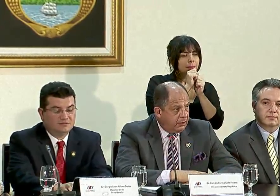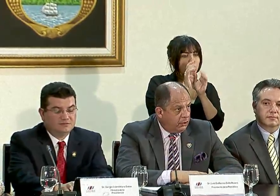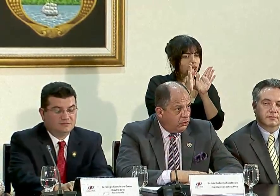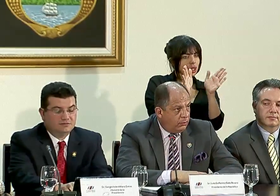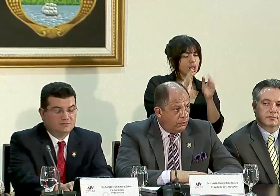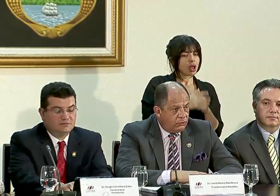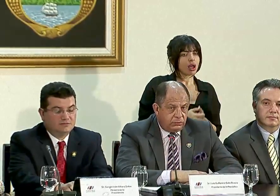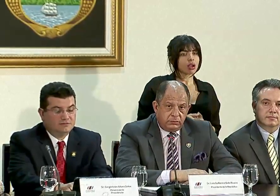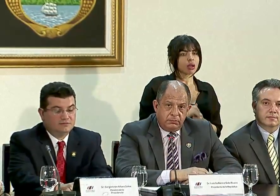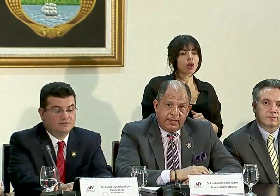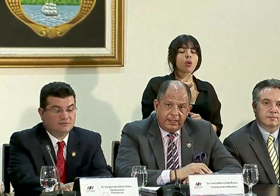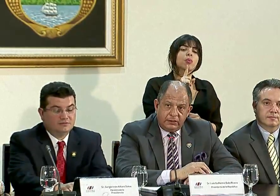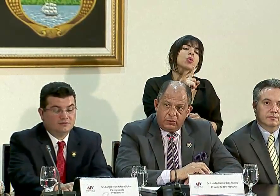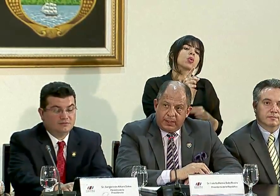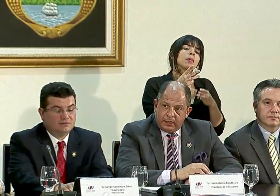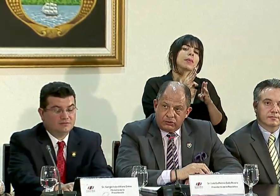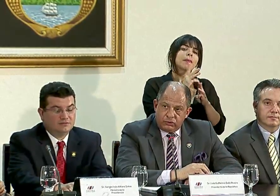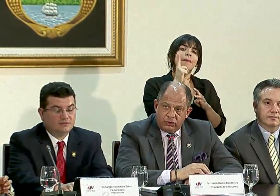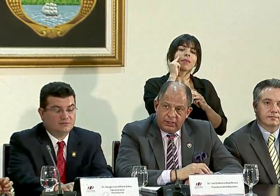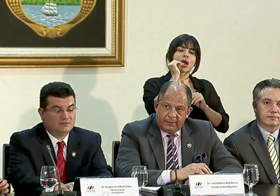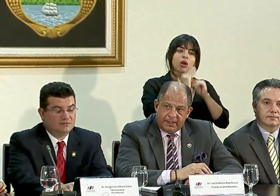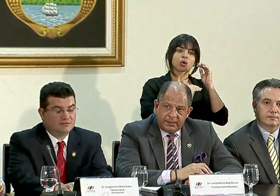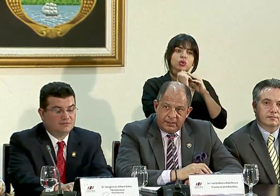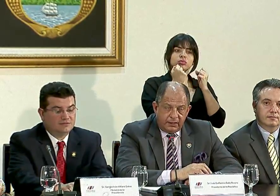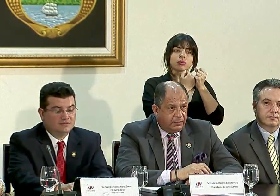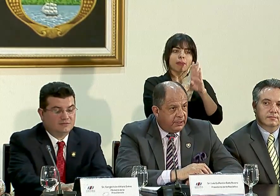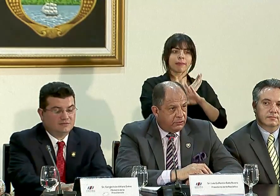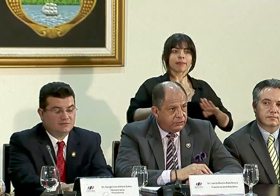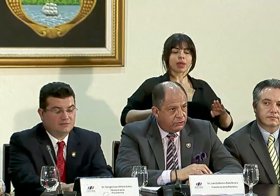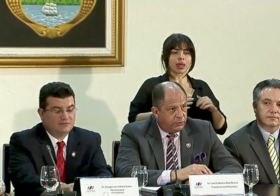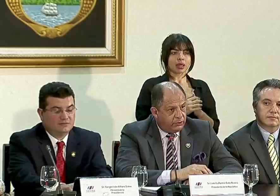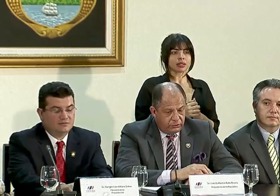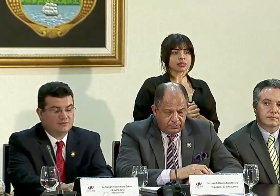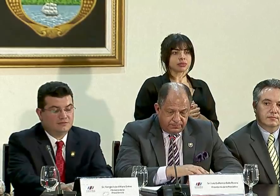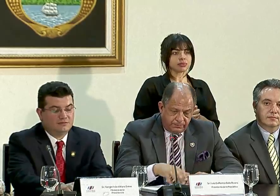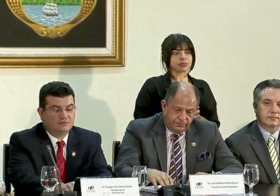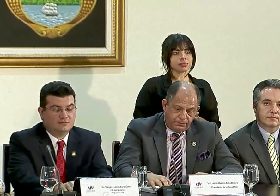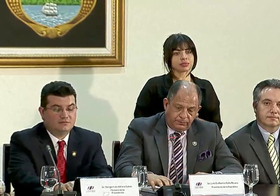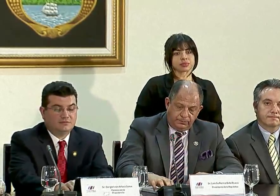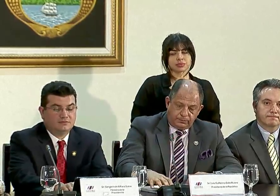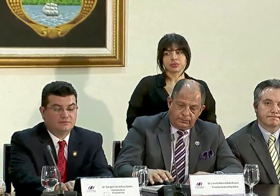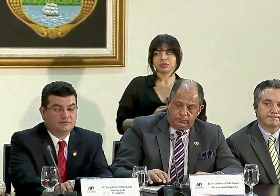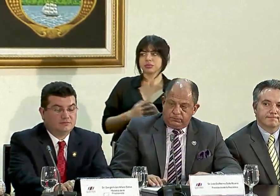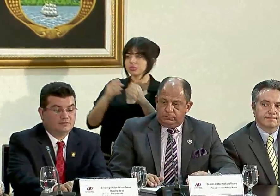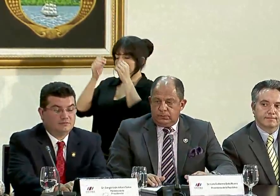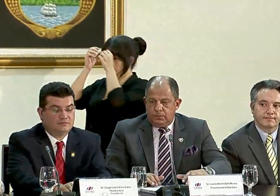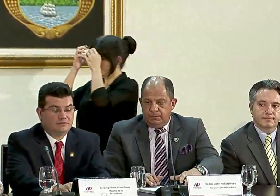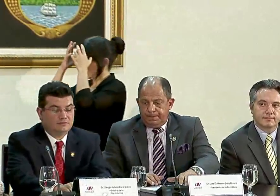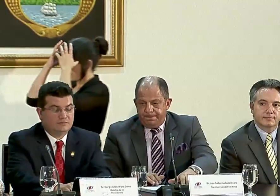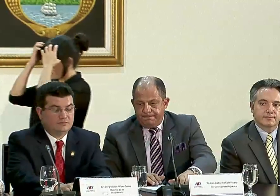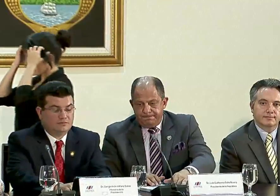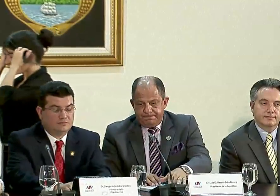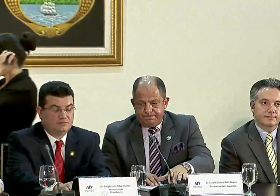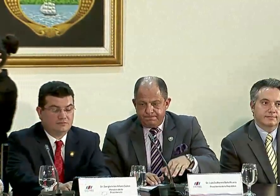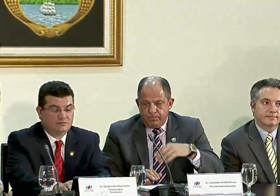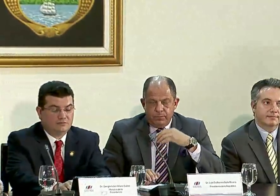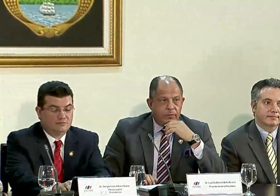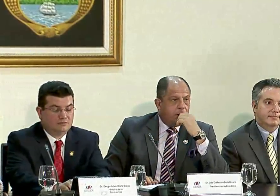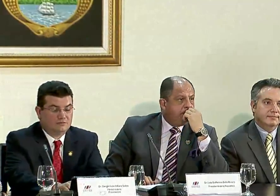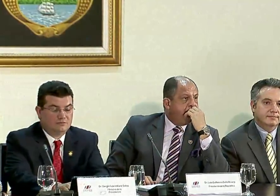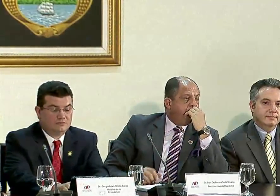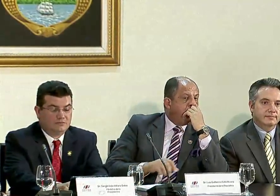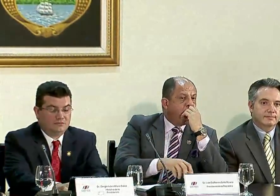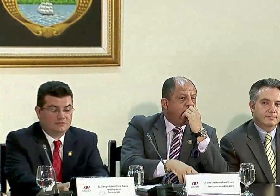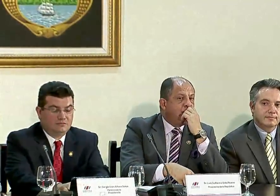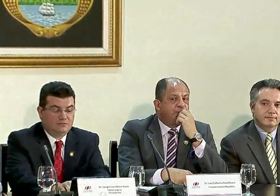general, como un mecanismo para la construcción de la paz y el entendimiento entre los pueblos. Nos restan dos consultas. Colombia cerró hoy con